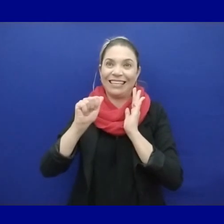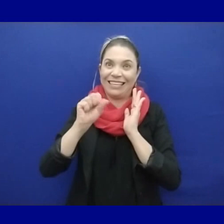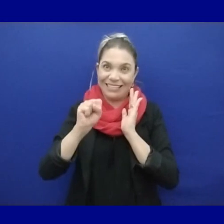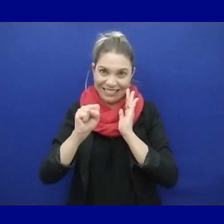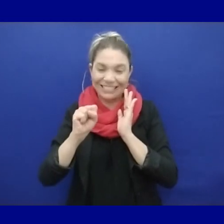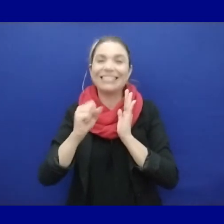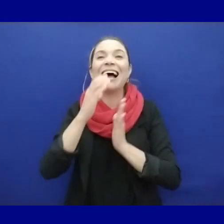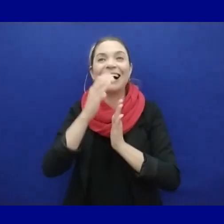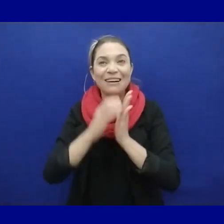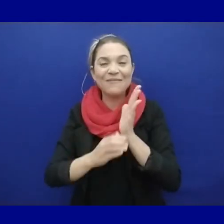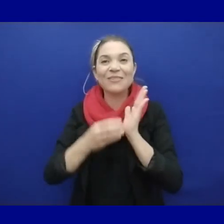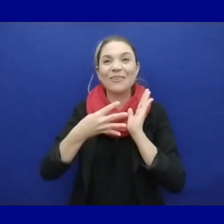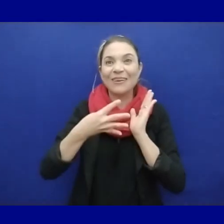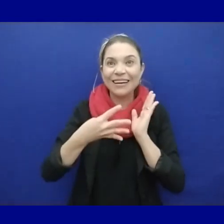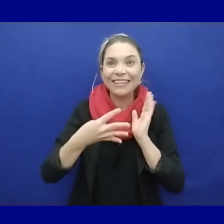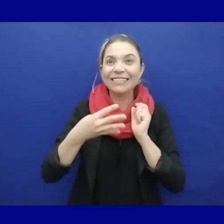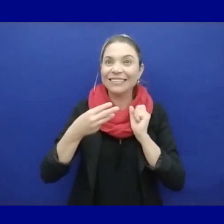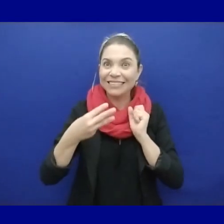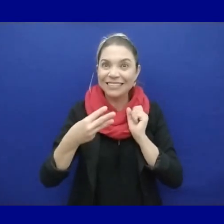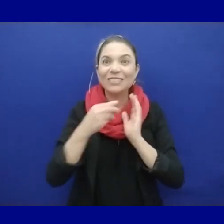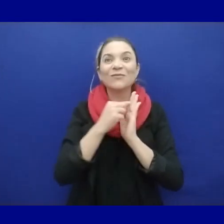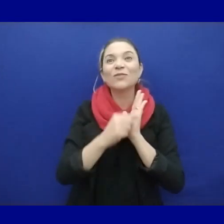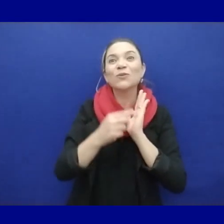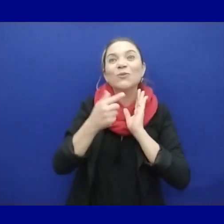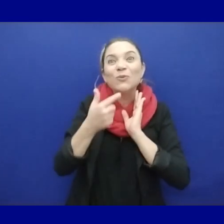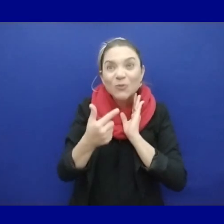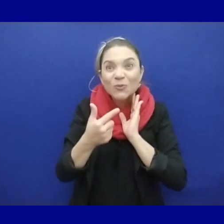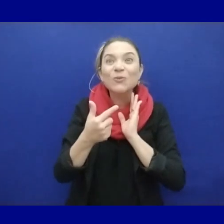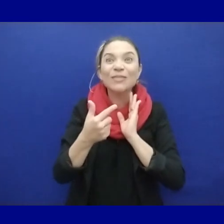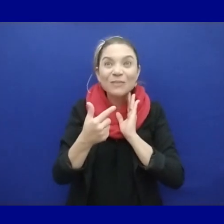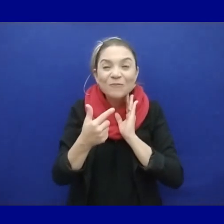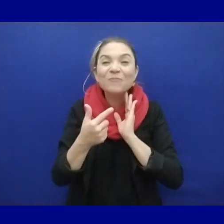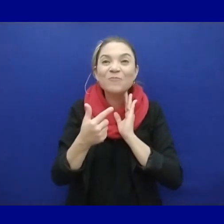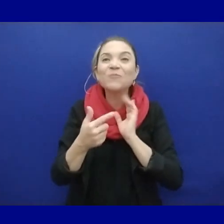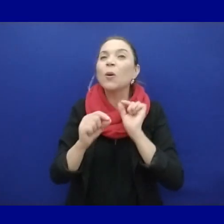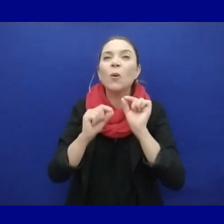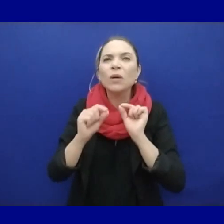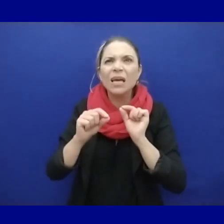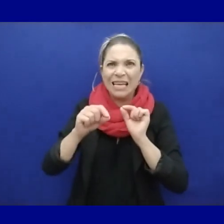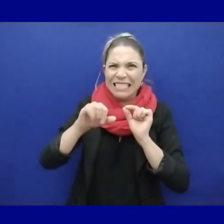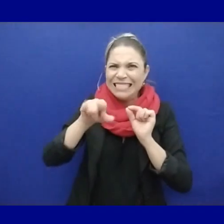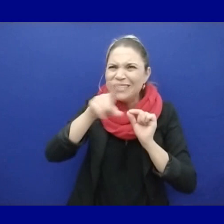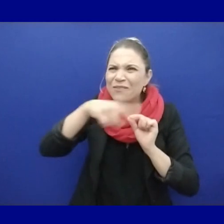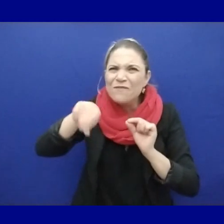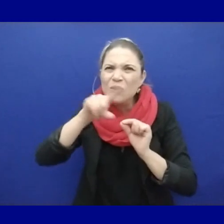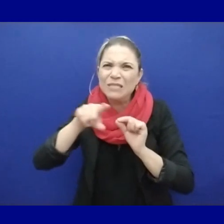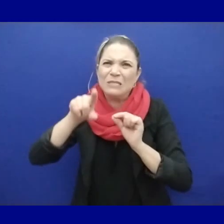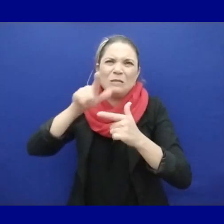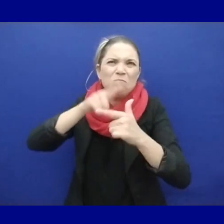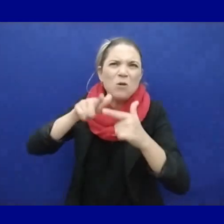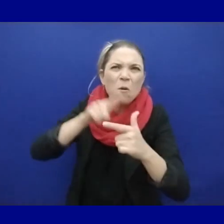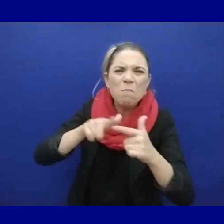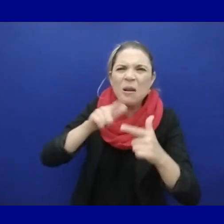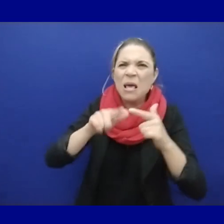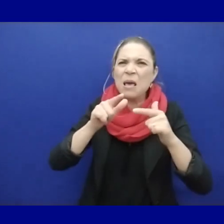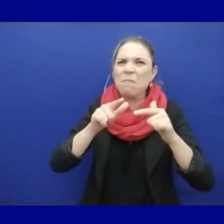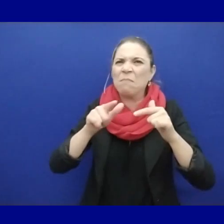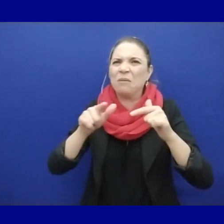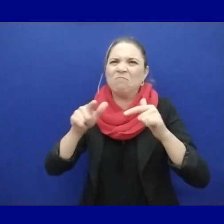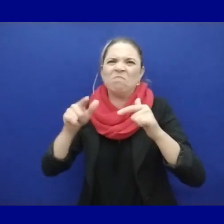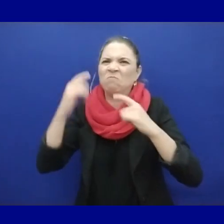para Israel. Isaías 43, 2. Quando passares pelas águas, eu